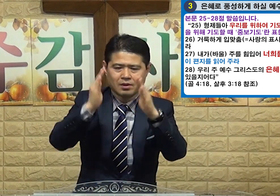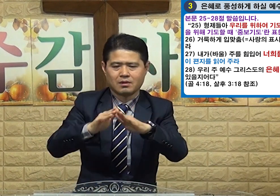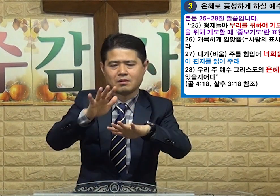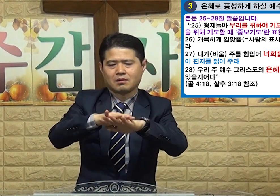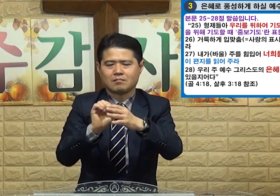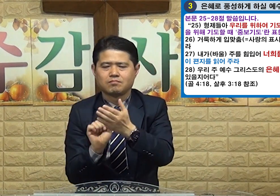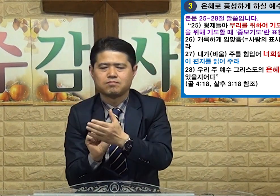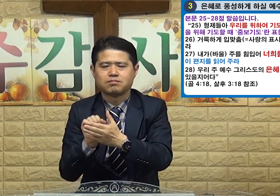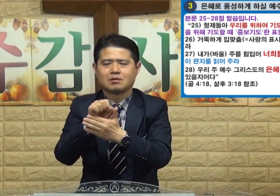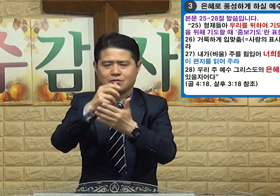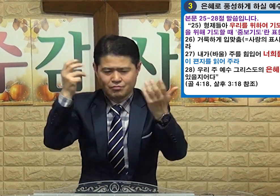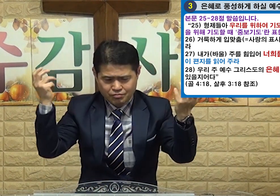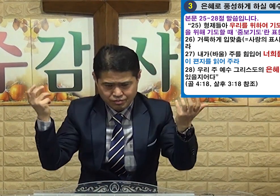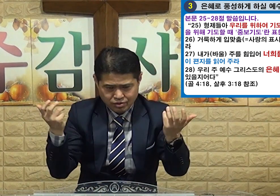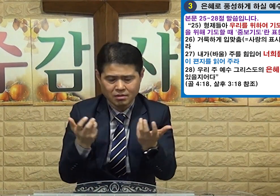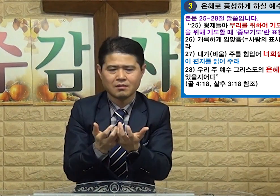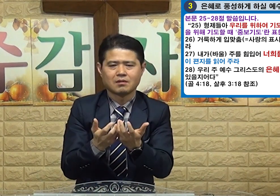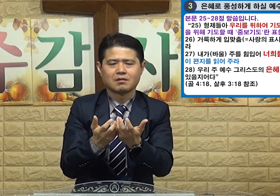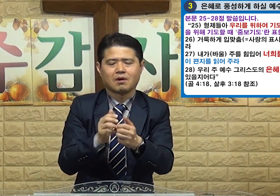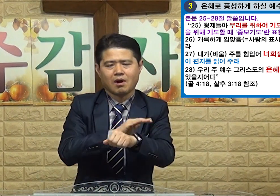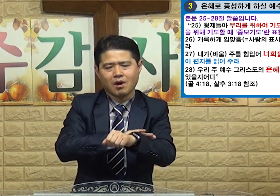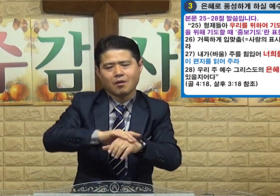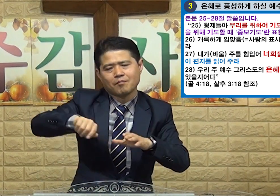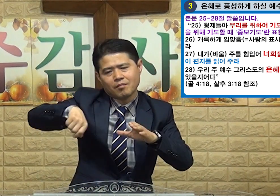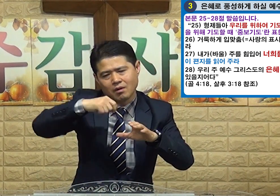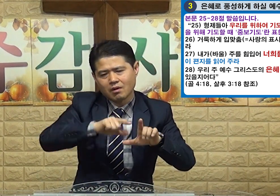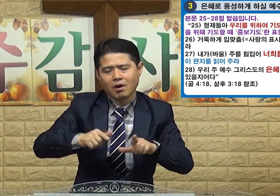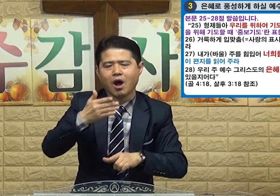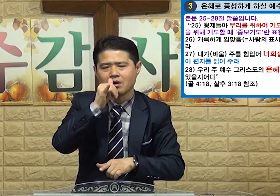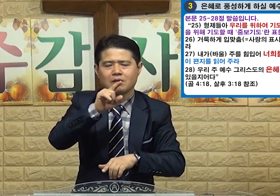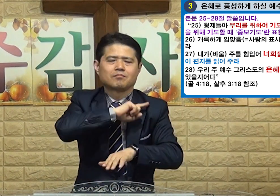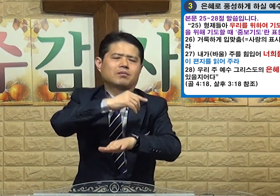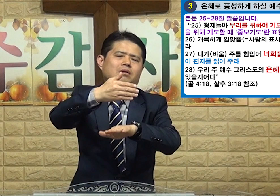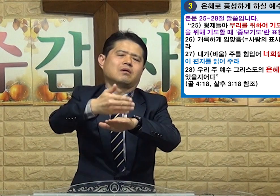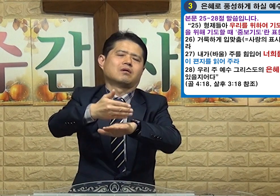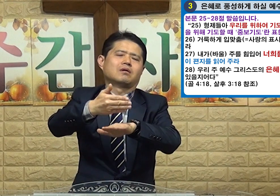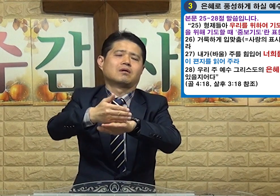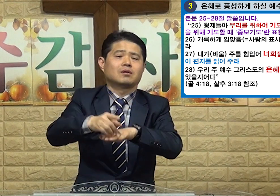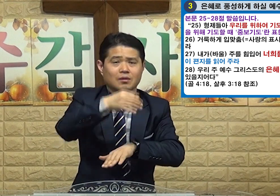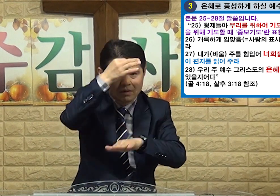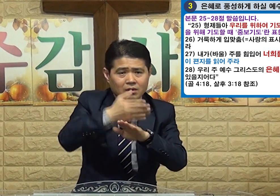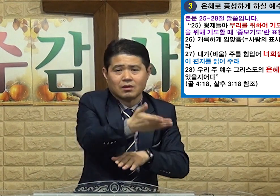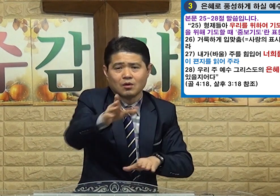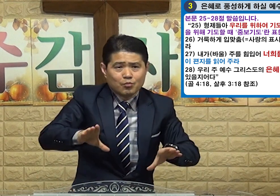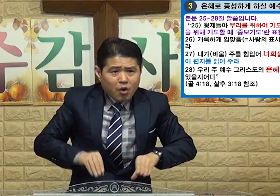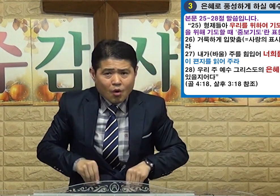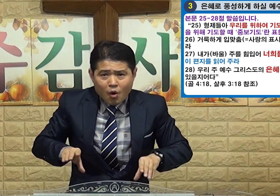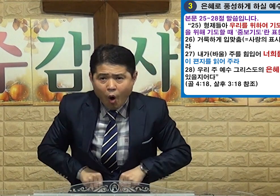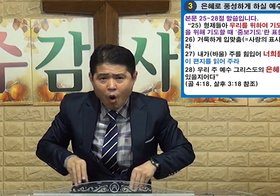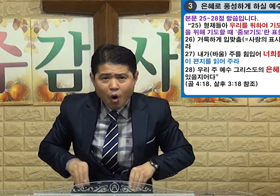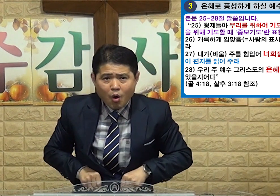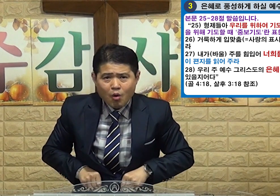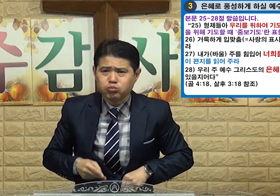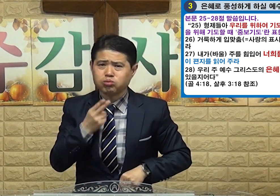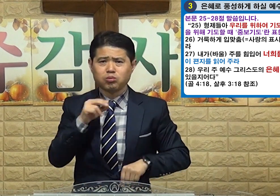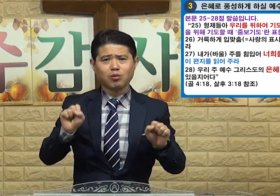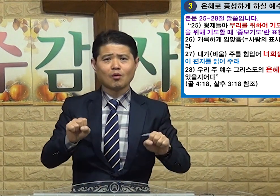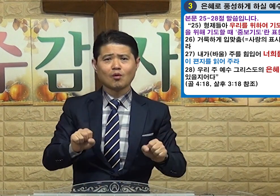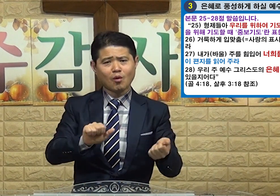비든 페이든 이 열매를 맺게 해주셔서 우리가 먹을 수 있음에 가장 먼저 감사하고 여러분들이 반대로